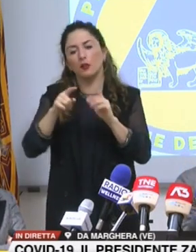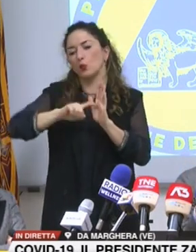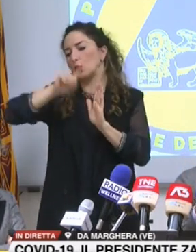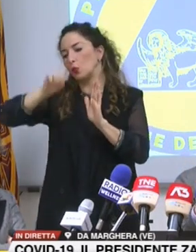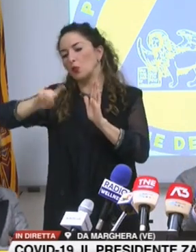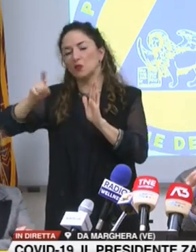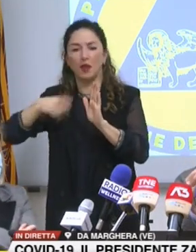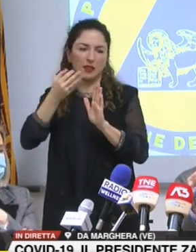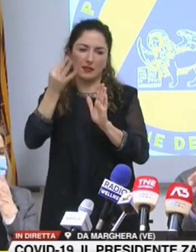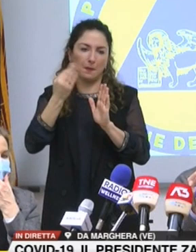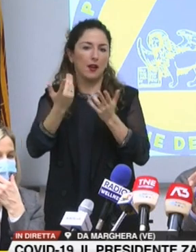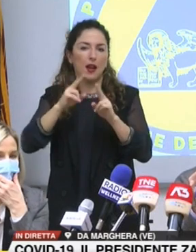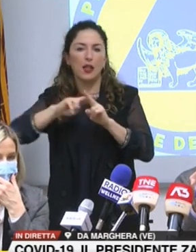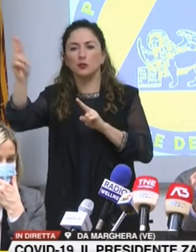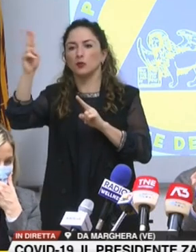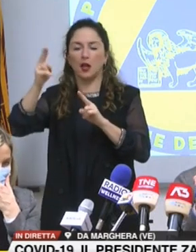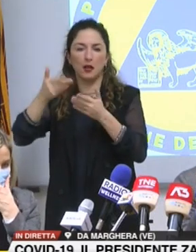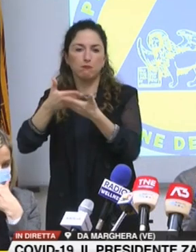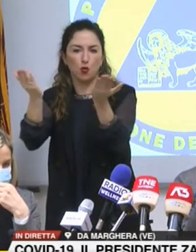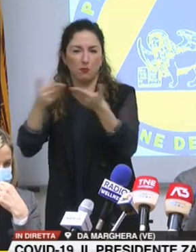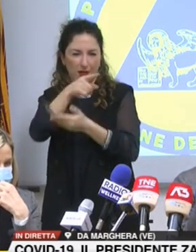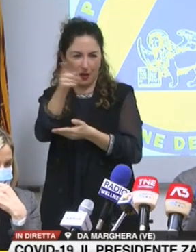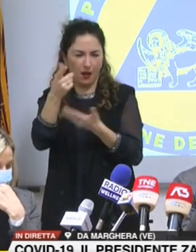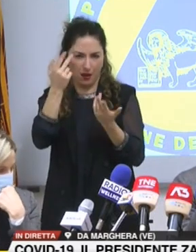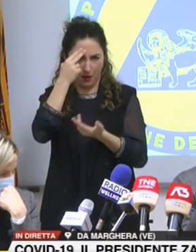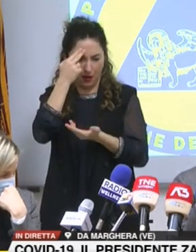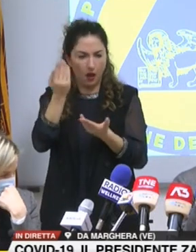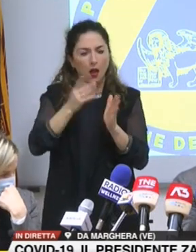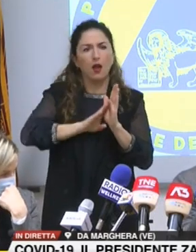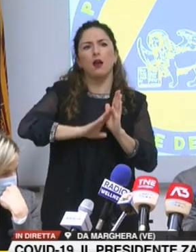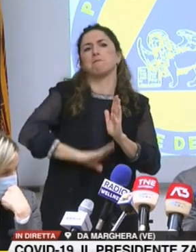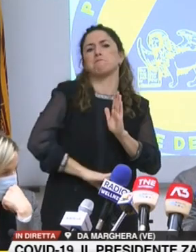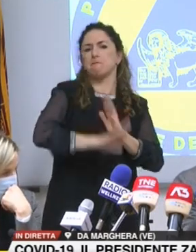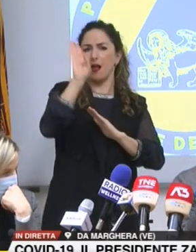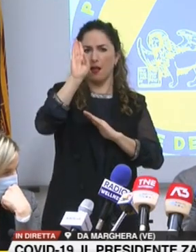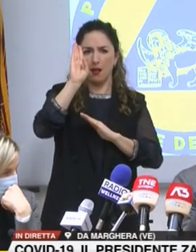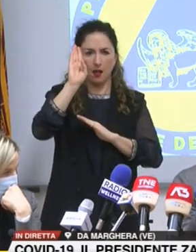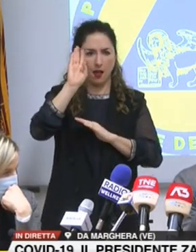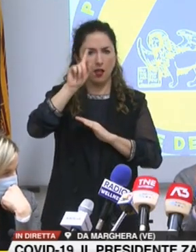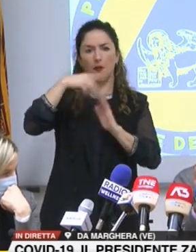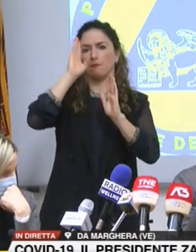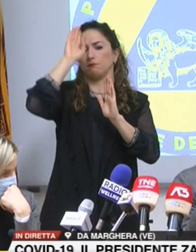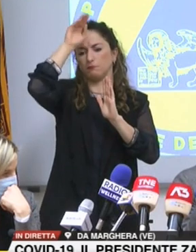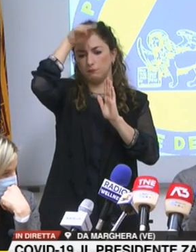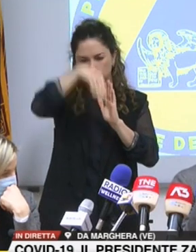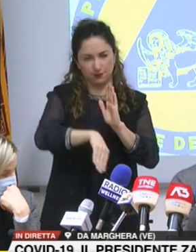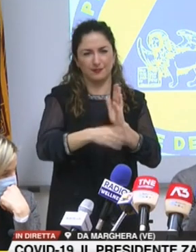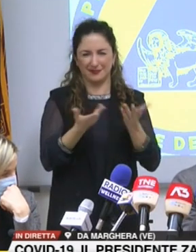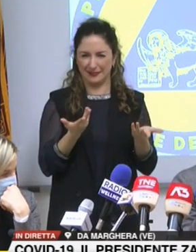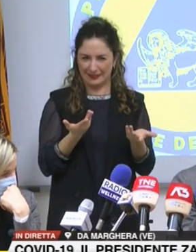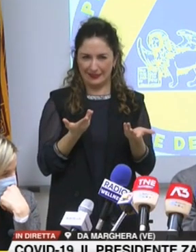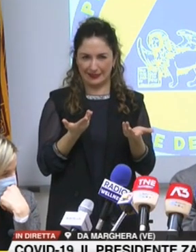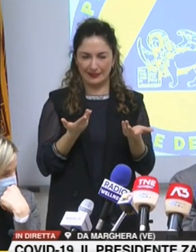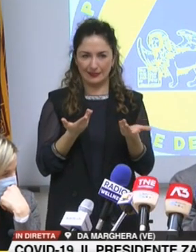pubblicate a livello nazionale e internazionale. Vedo una curva con un'ascesa repentina e un crollo drastico. Anche